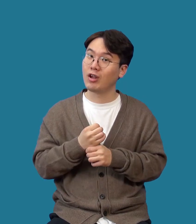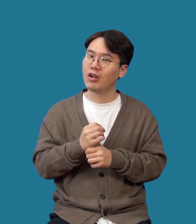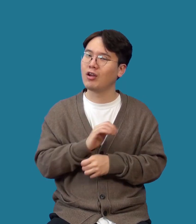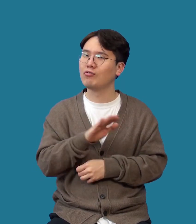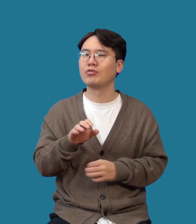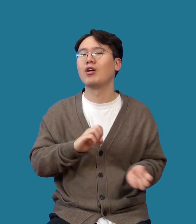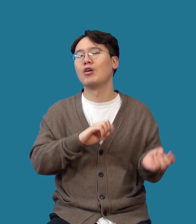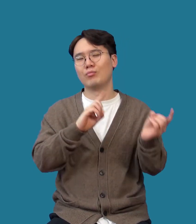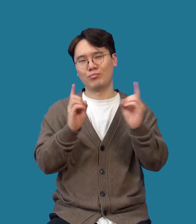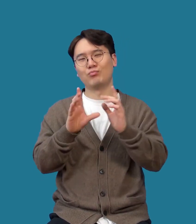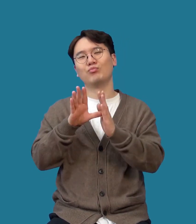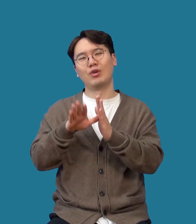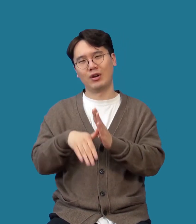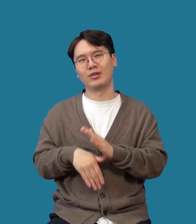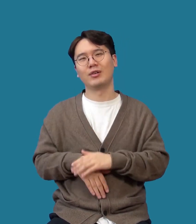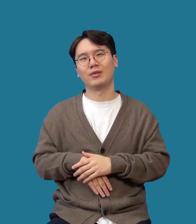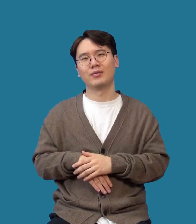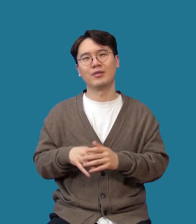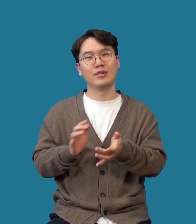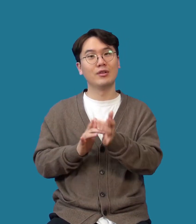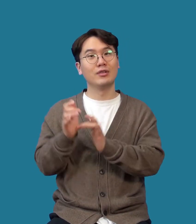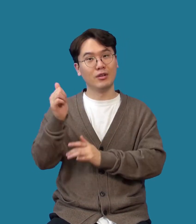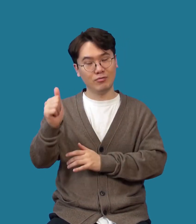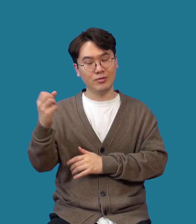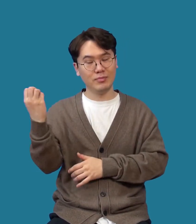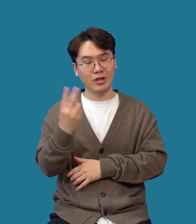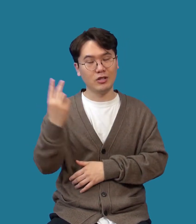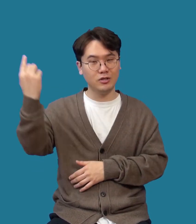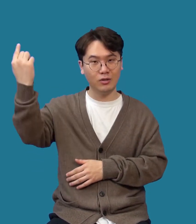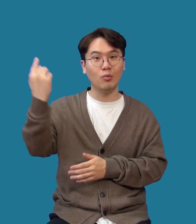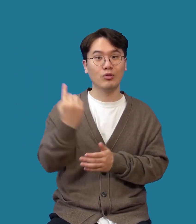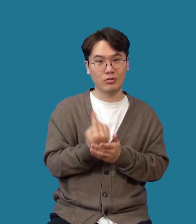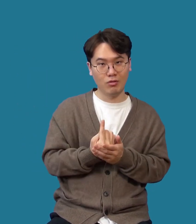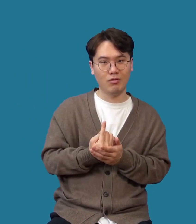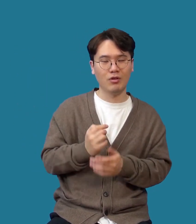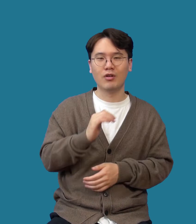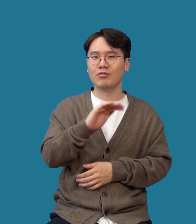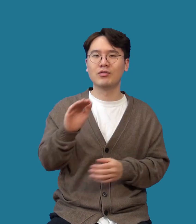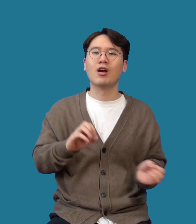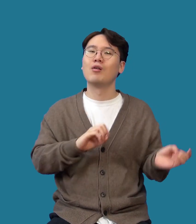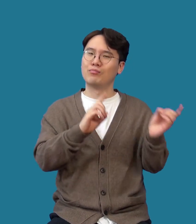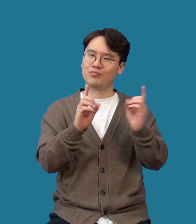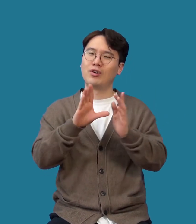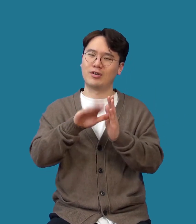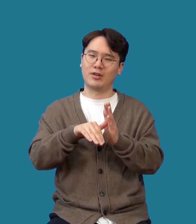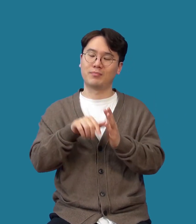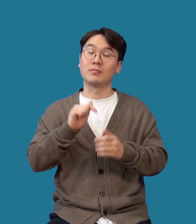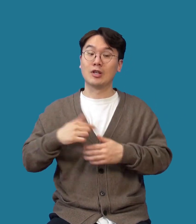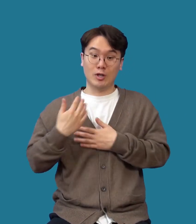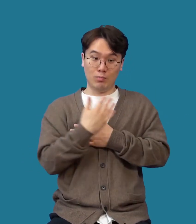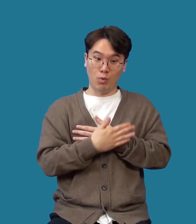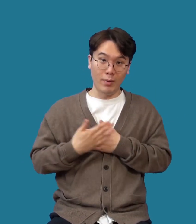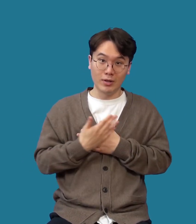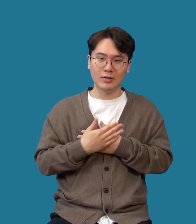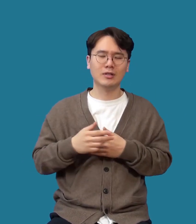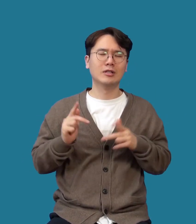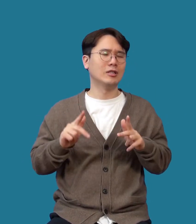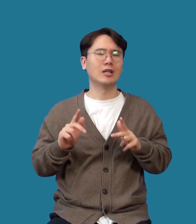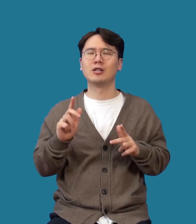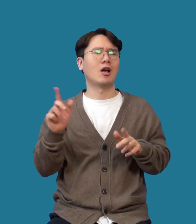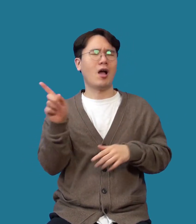부활할 때입니다. 예수님 재림하셔서 우리가 부활할 때, 부활의 몸에는 더 이상 죄의 근성이 남아있지